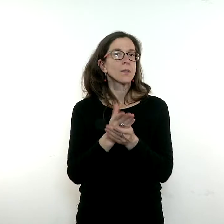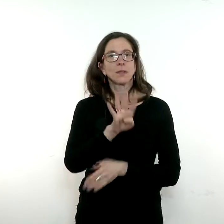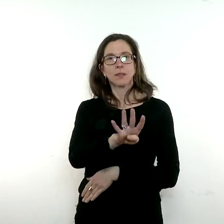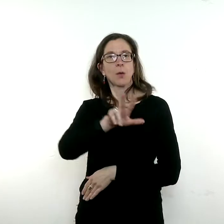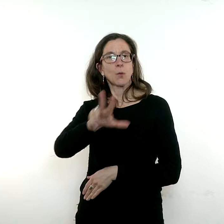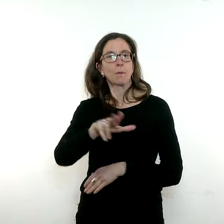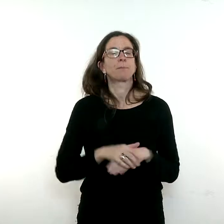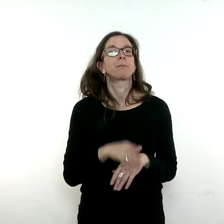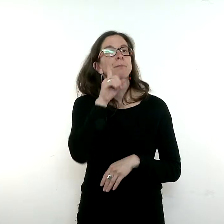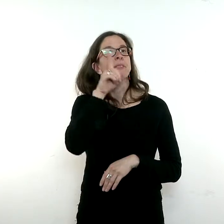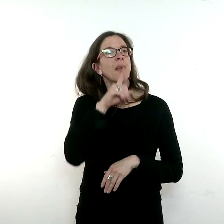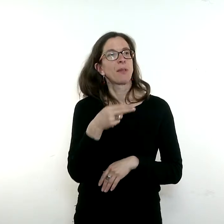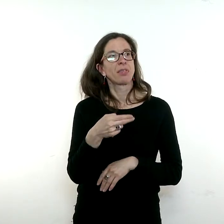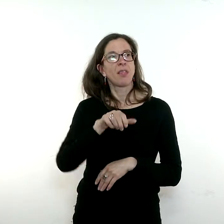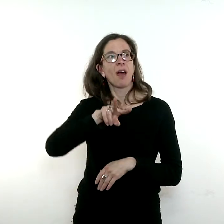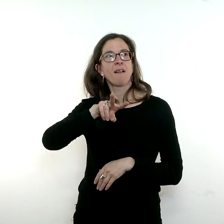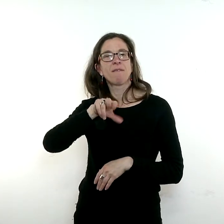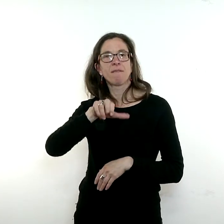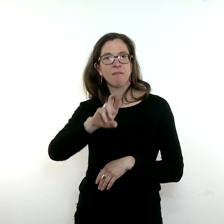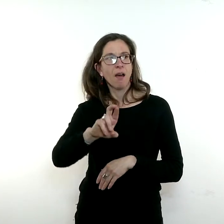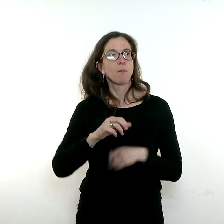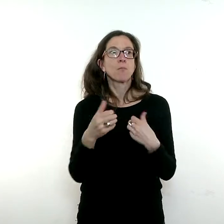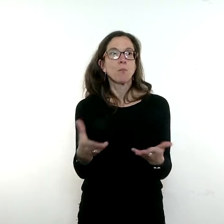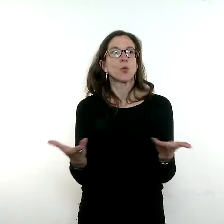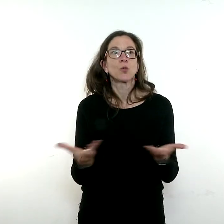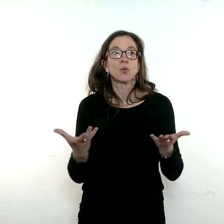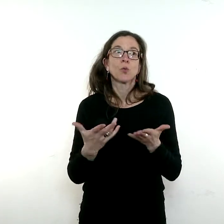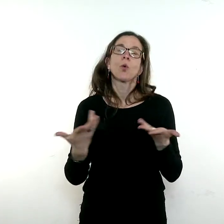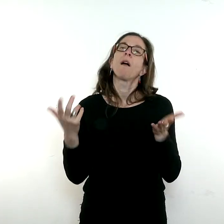43, Caroline Navarre vous propose l'adhésion au label